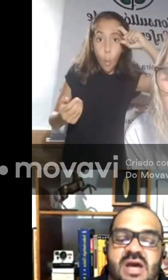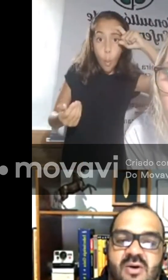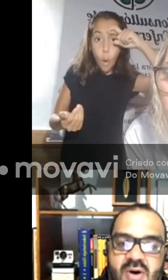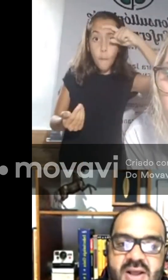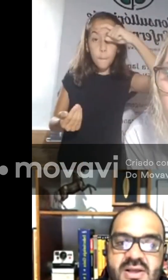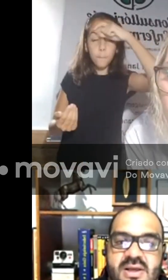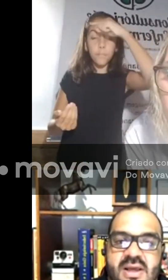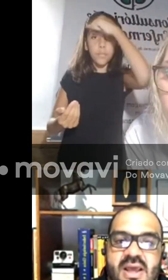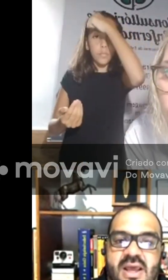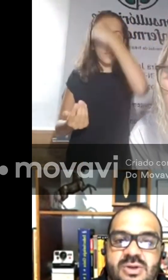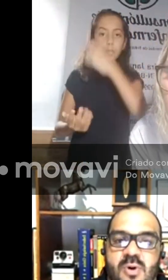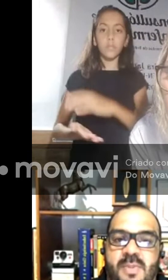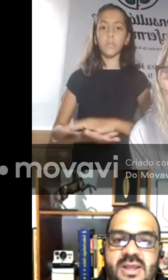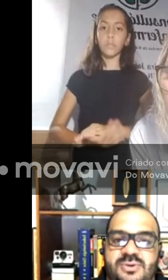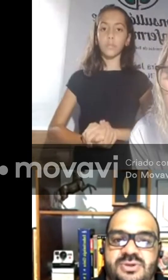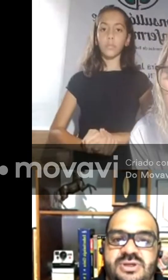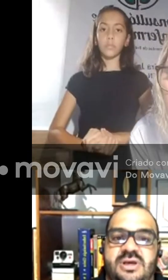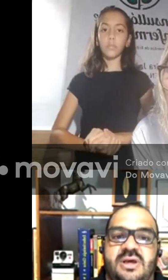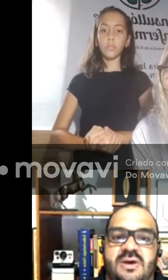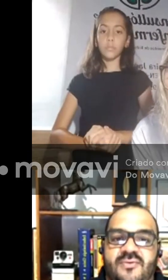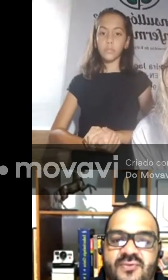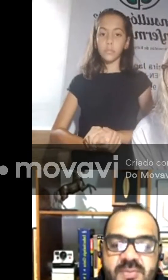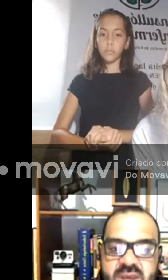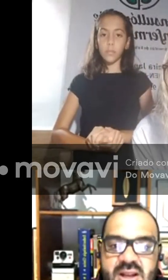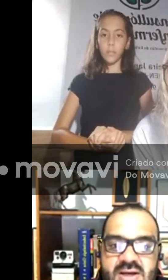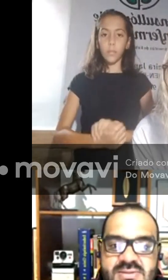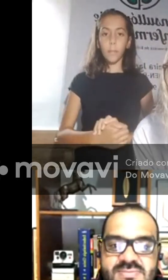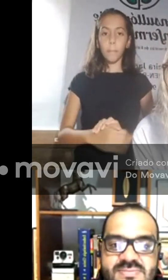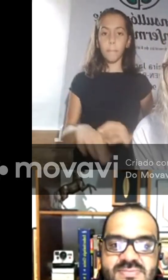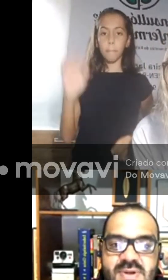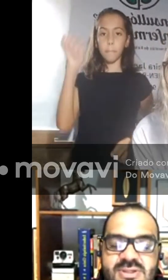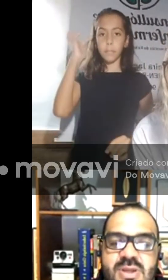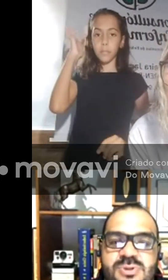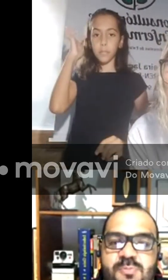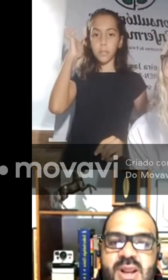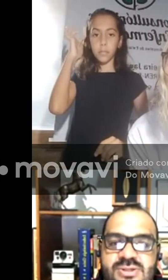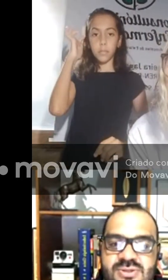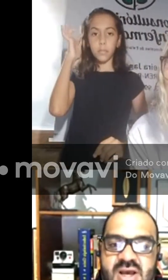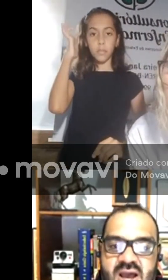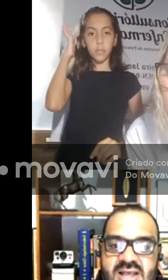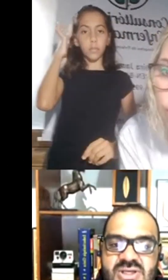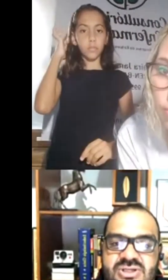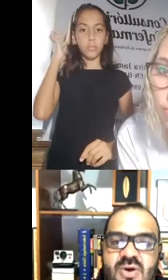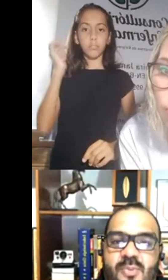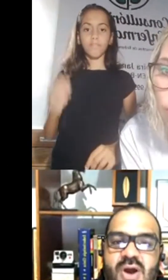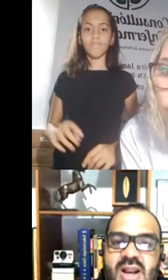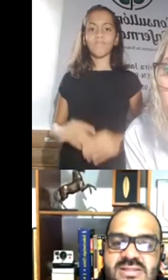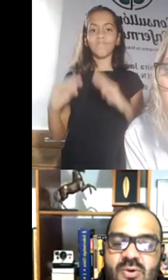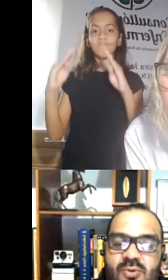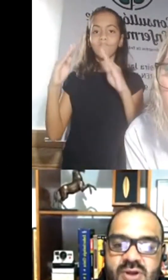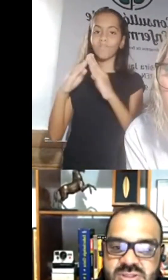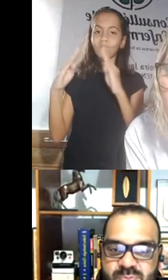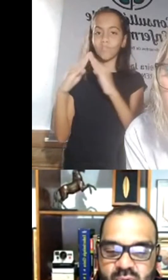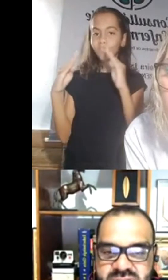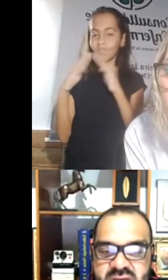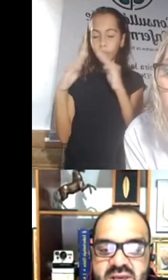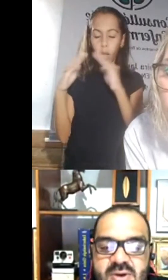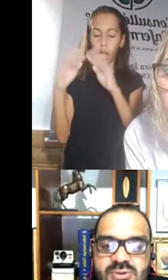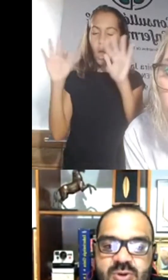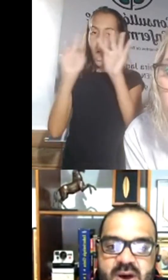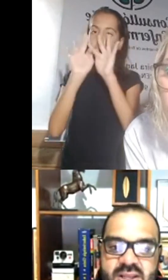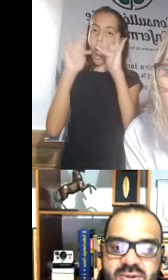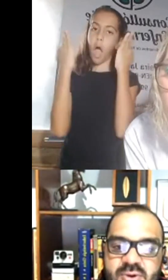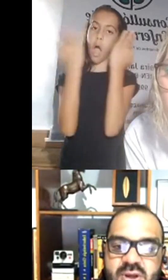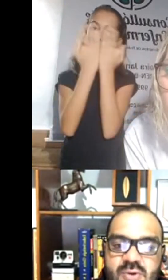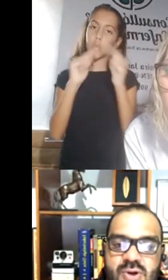estamos agora em um momento de família. Estamos presos na nossa casa, a gente tem uma boa relação com nossa esposa, com o